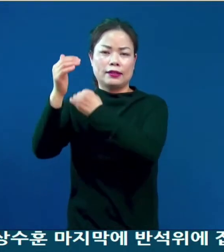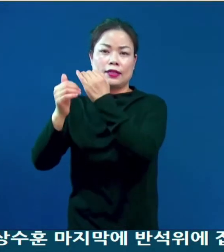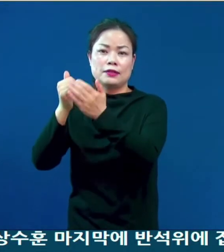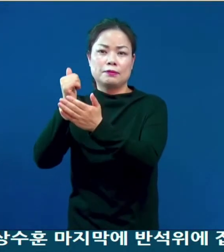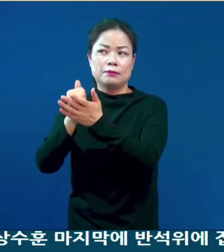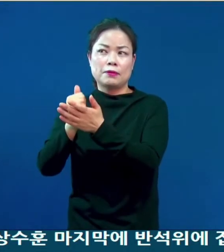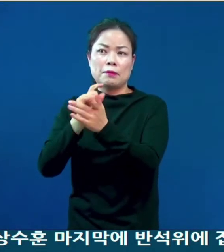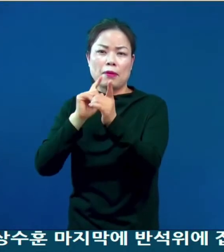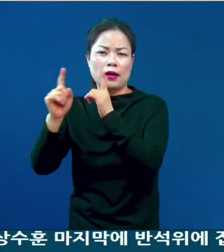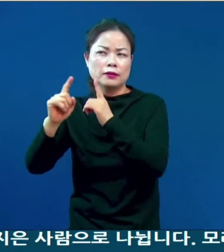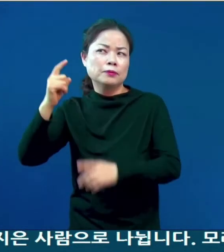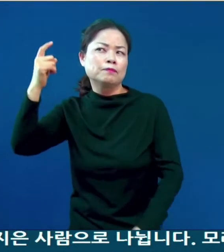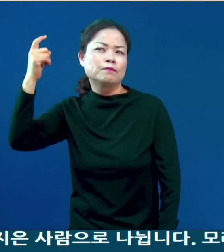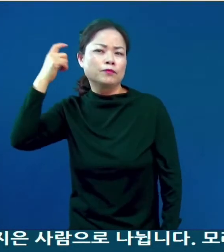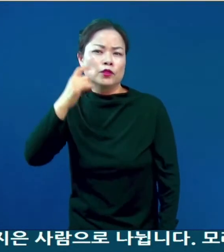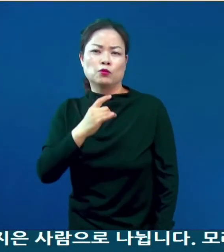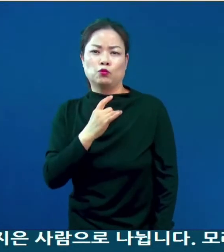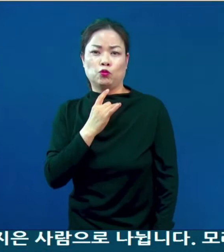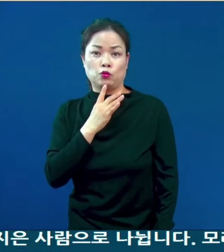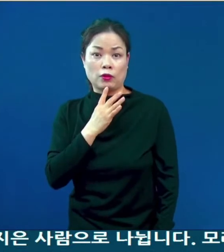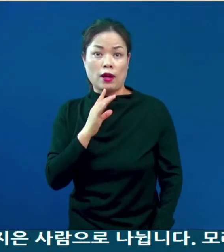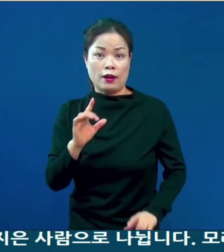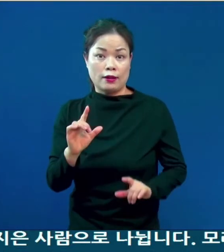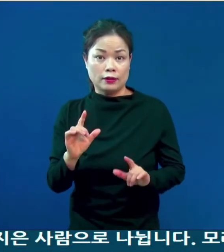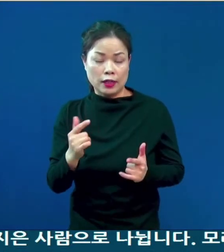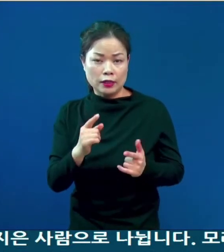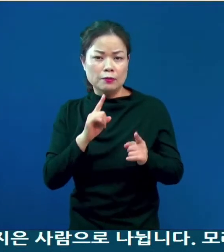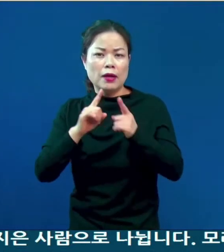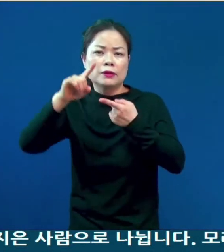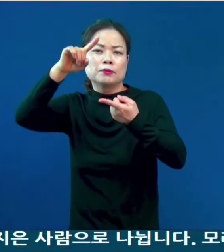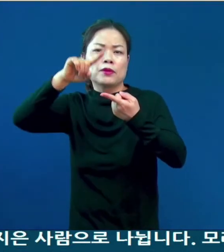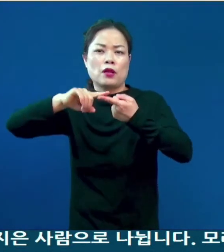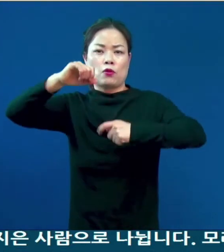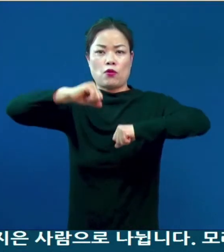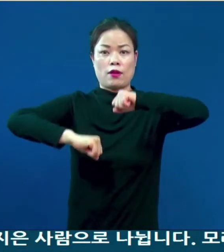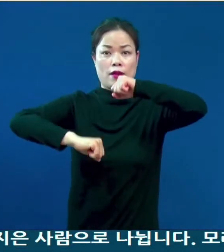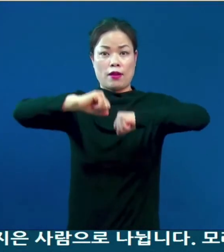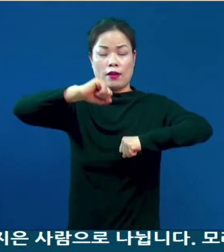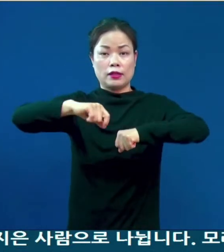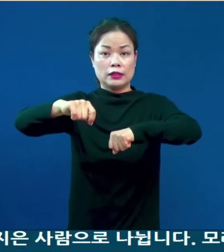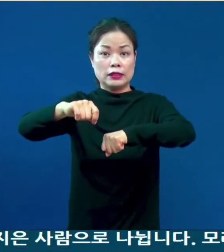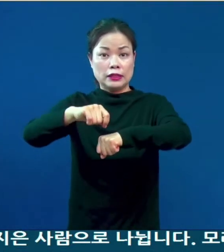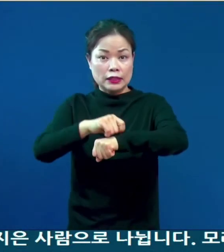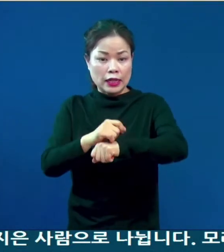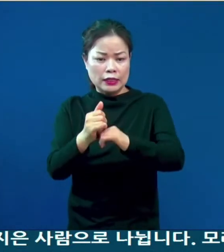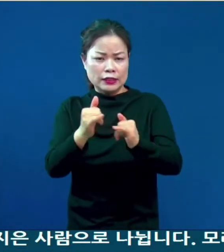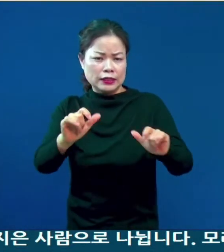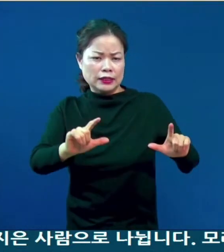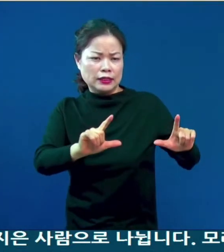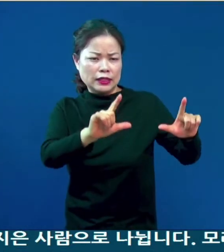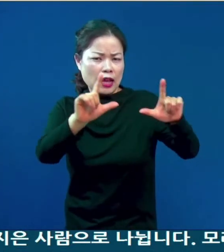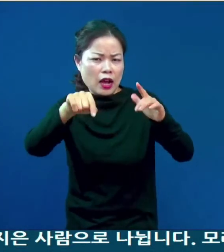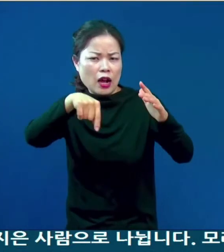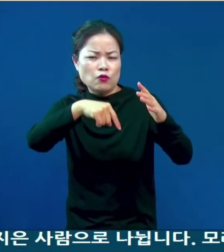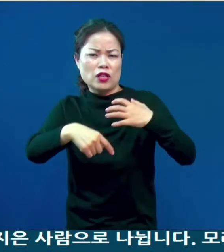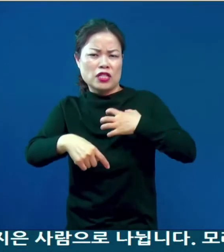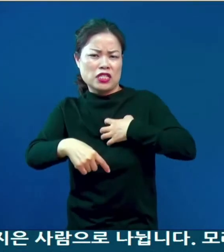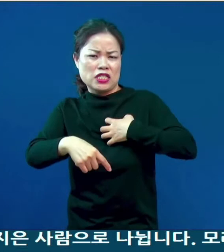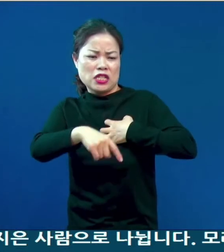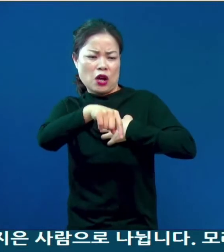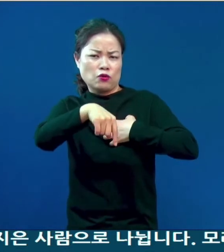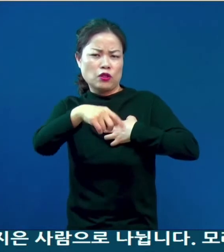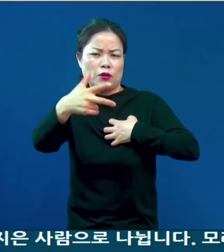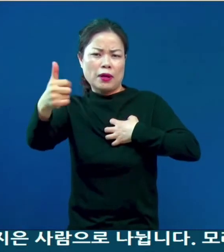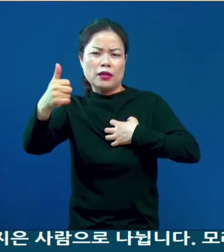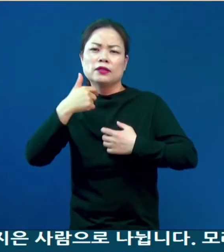하나님의 말씀을 들었을 뿐만 아니라 그 말씀을 행했고 특별히 그의 인생의 위기 가운데 그